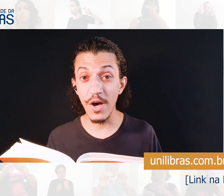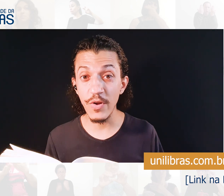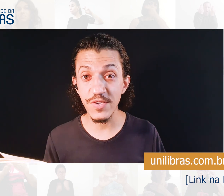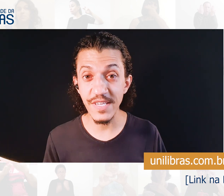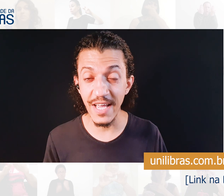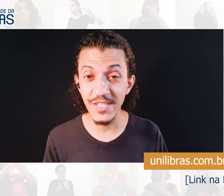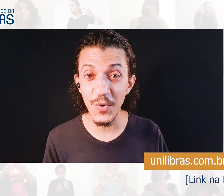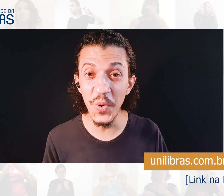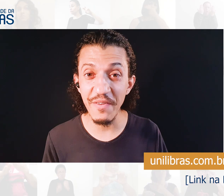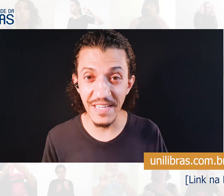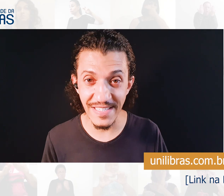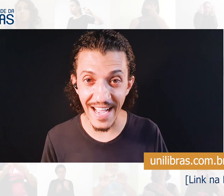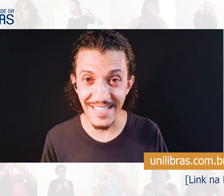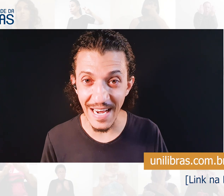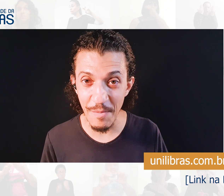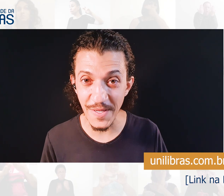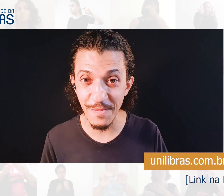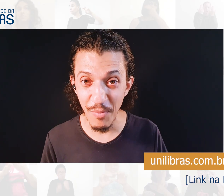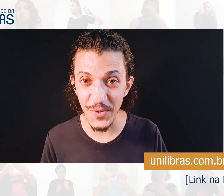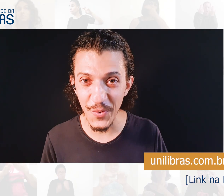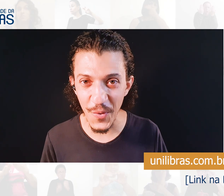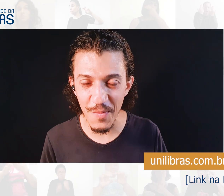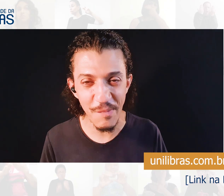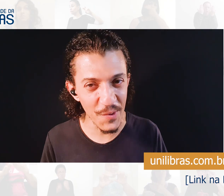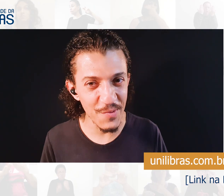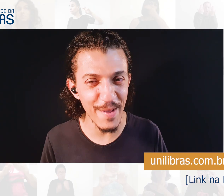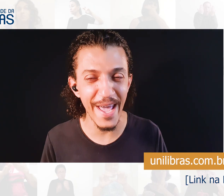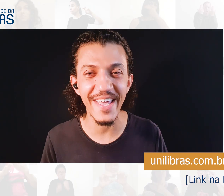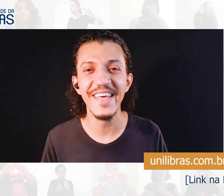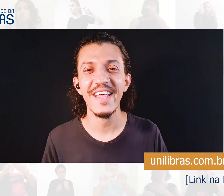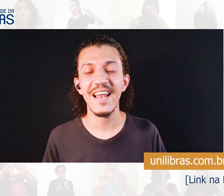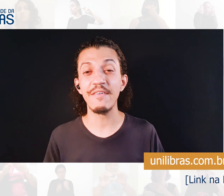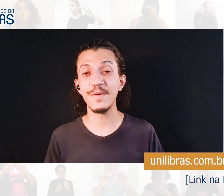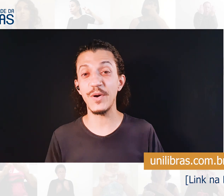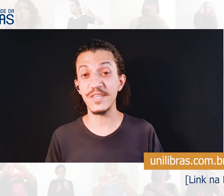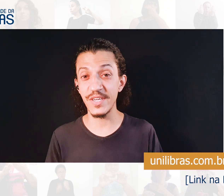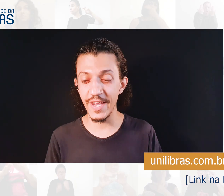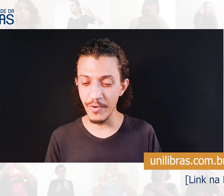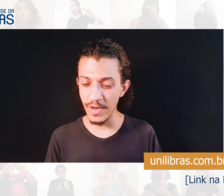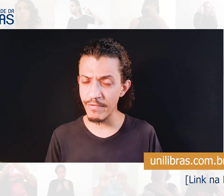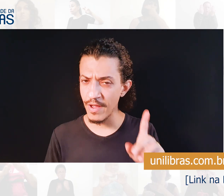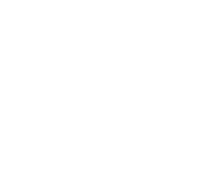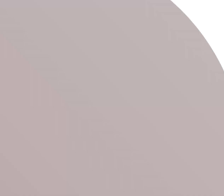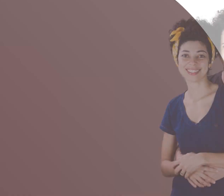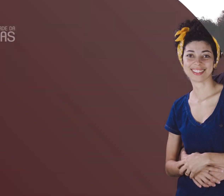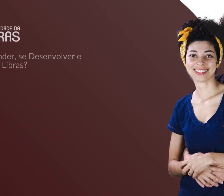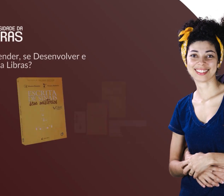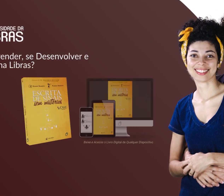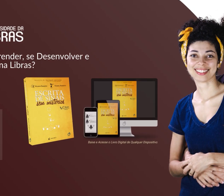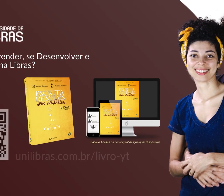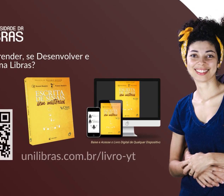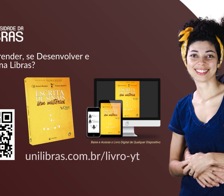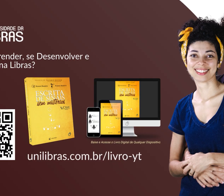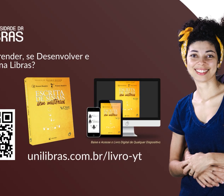pode acessar o nosso site universidadedalibras.com.br. Lá você pode adquirir o livro.